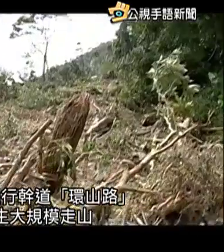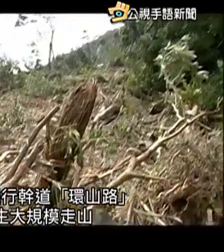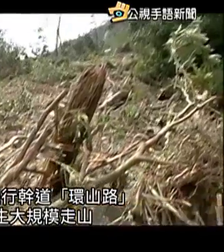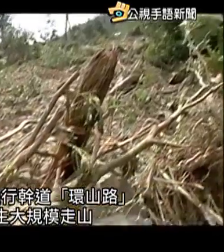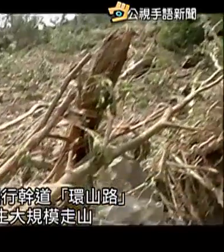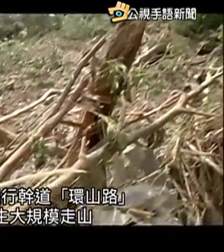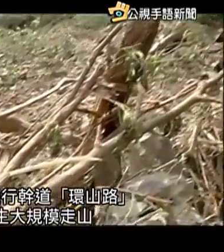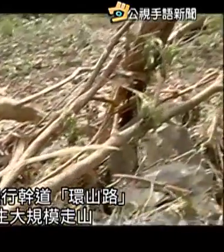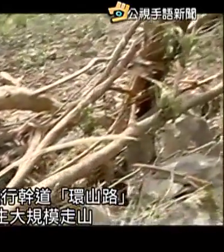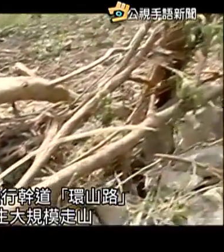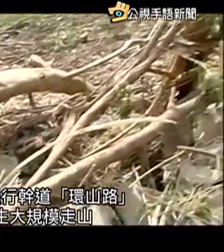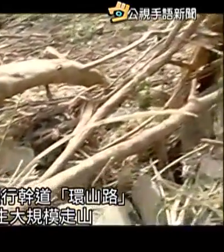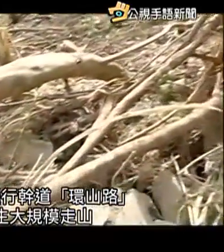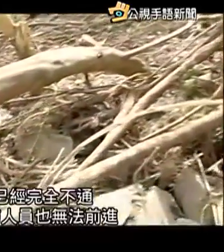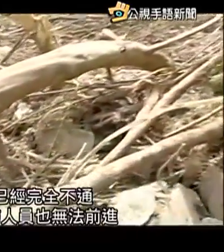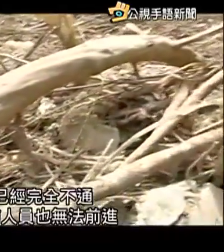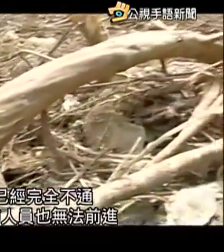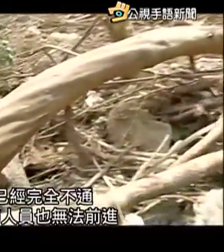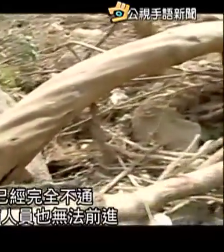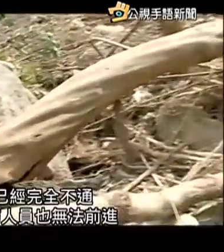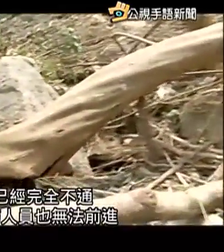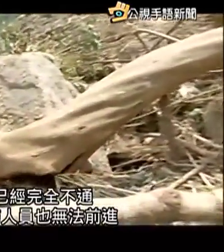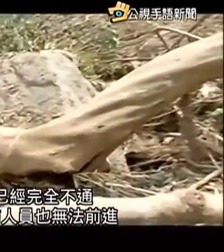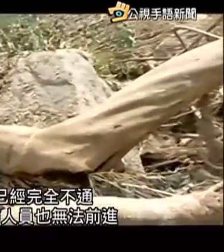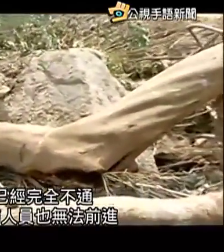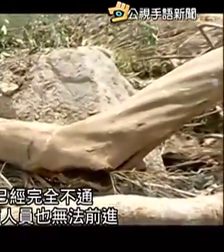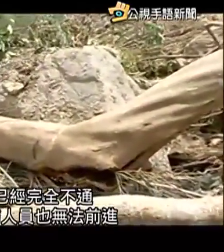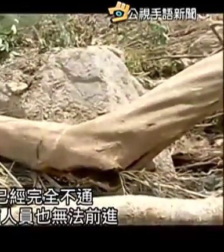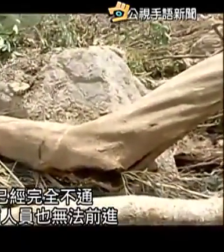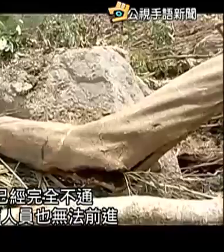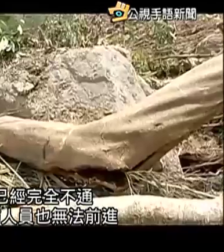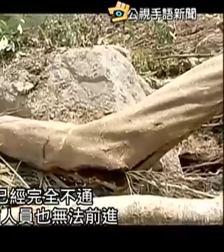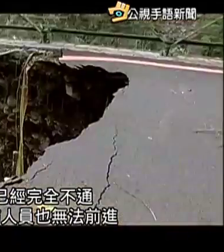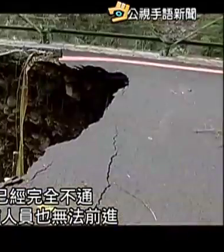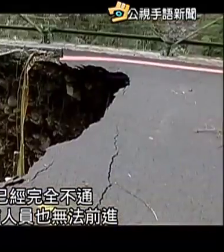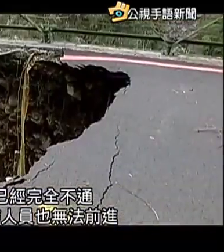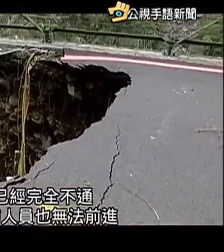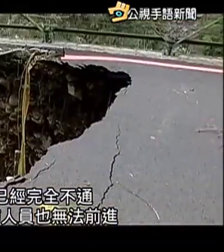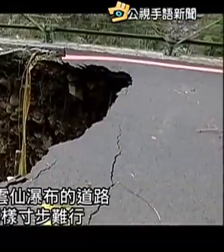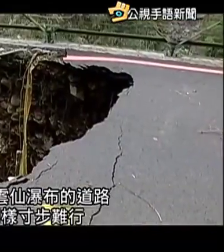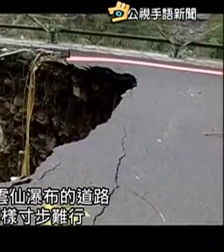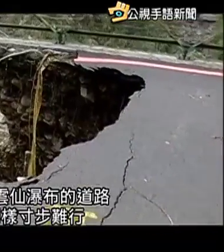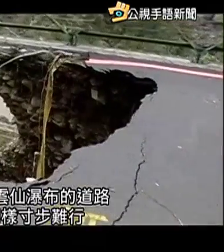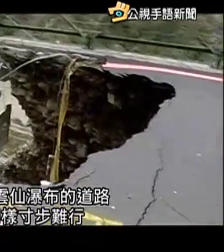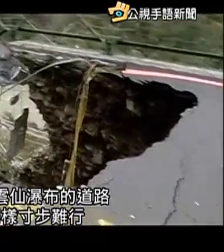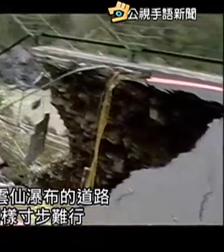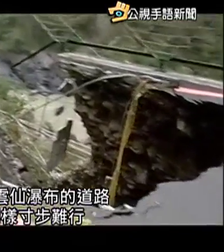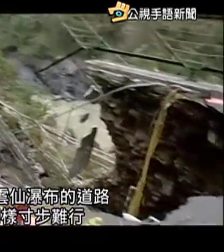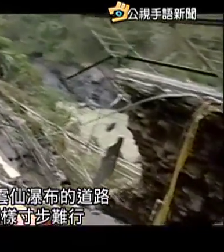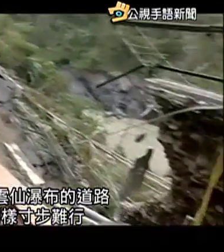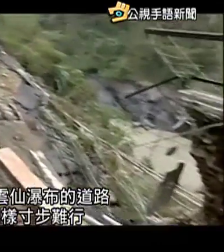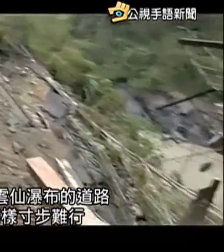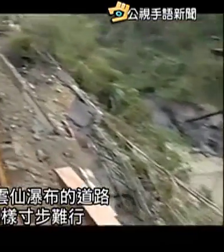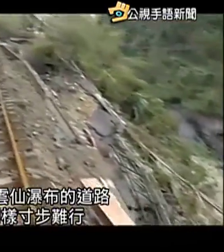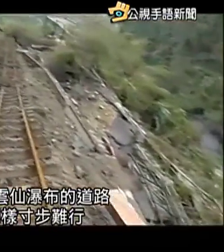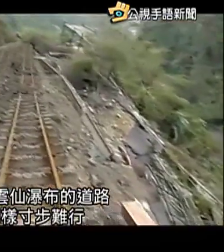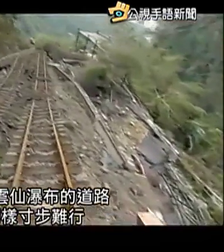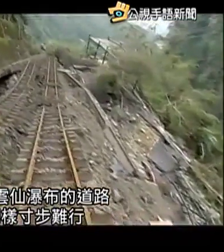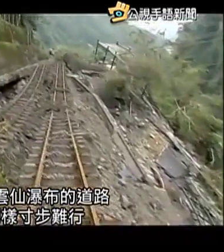大规模走山，路已经完全不通，连消防人员也无法前进，而往云仙瀑布的通道同样寸步难行。 通往